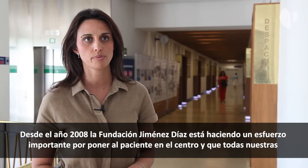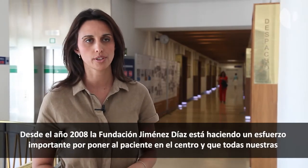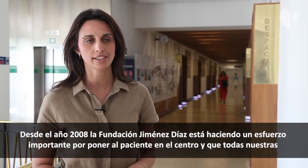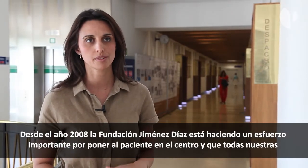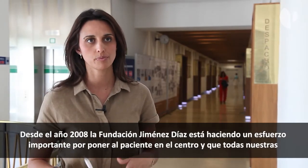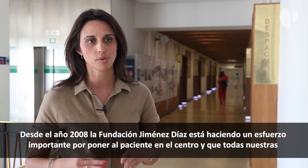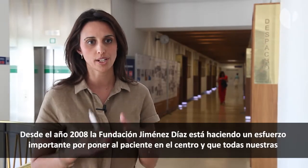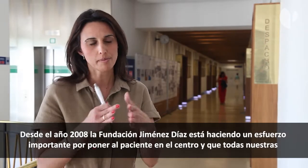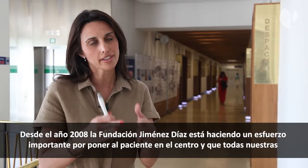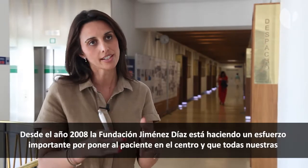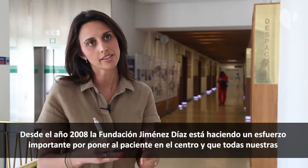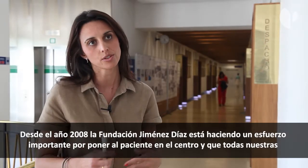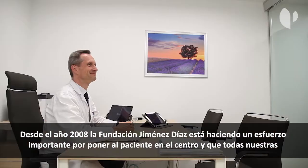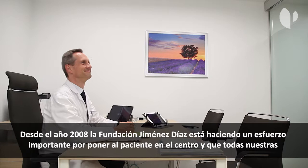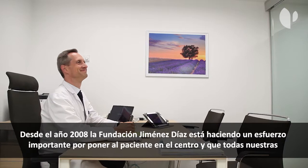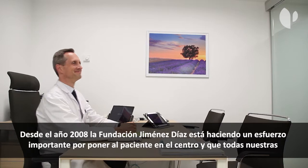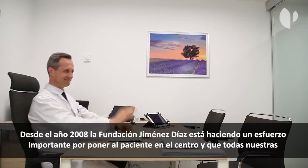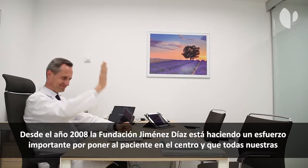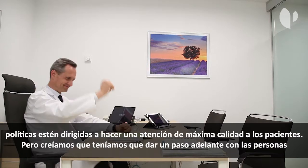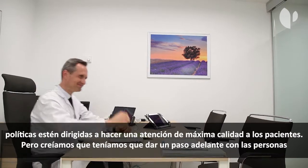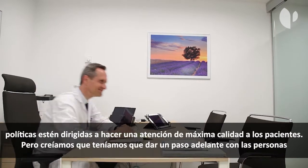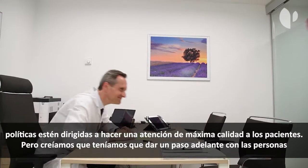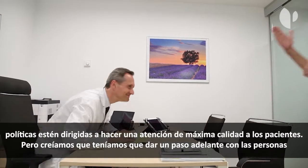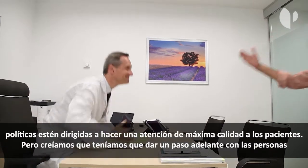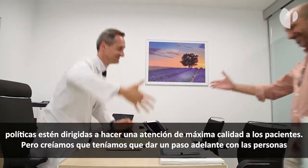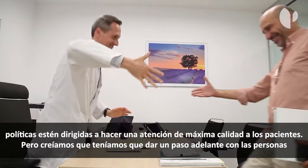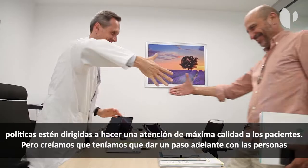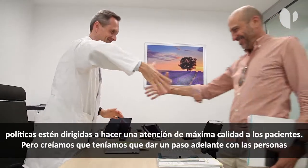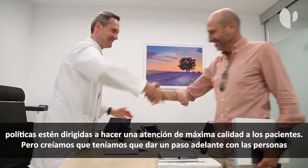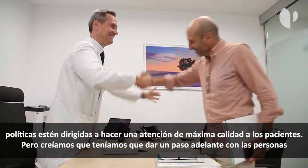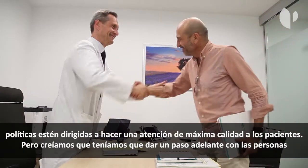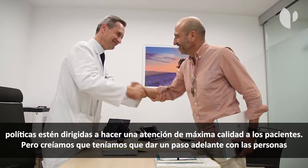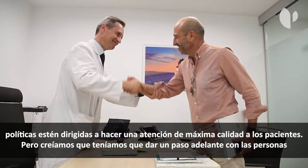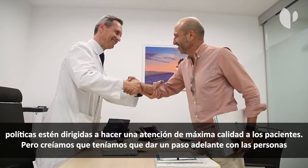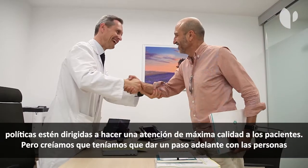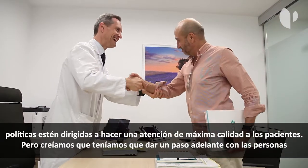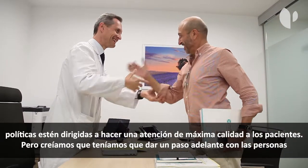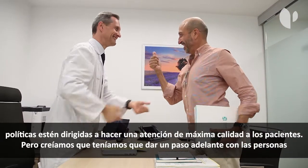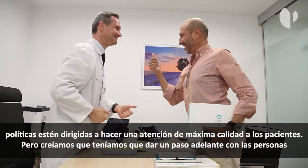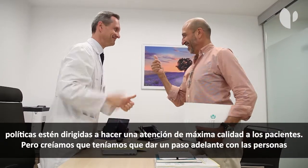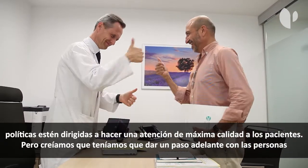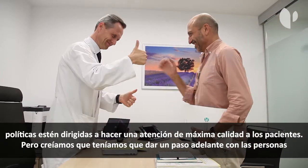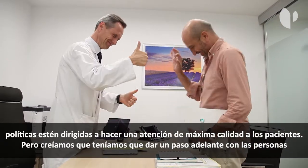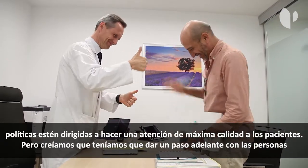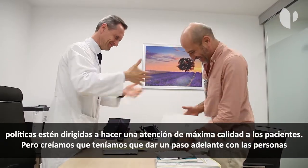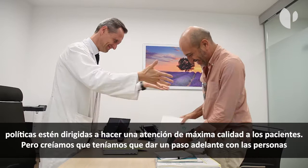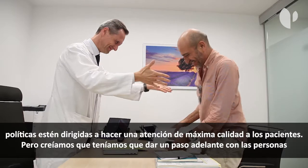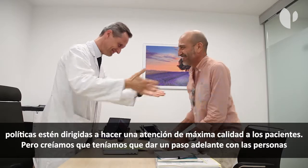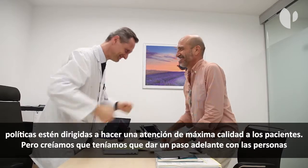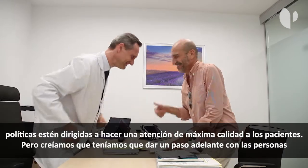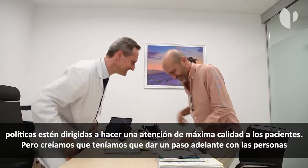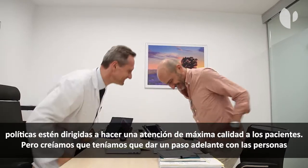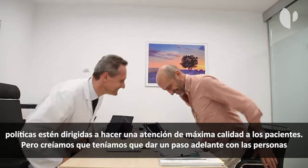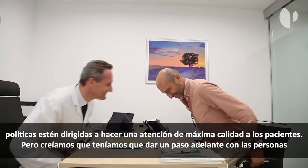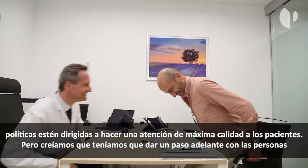haciendo un esfuerzo importante por poner al paciente en el centro y que todas nuestras políticas estén dirigidas a hacer una atención de máxima calidad a los pacientes, pero creíamos que tenemos que